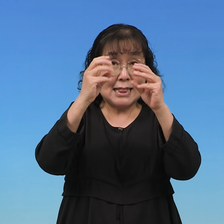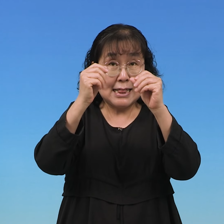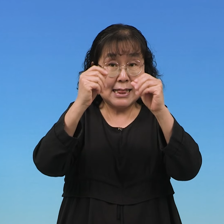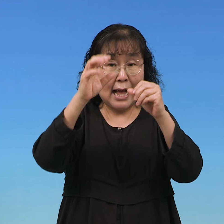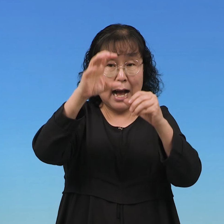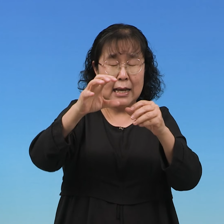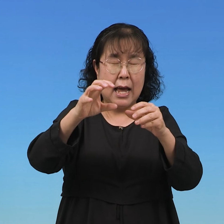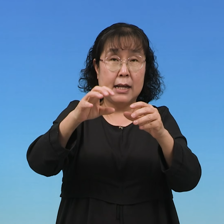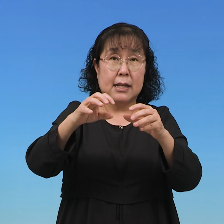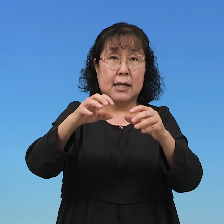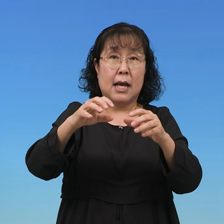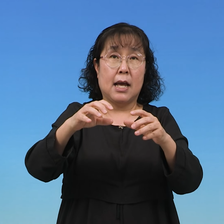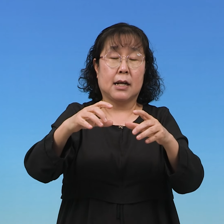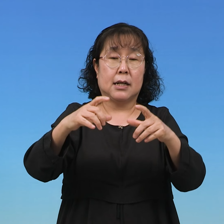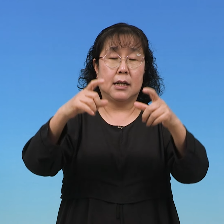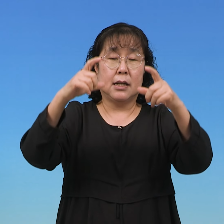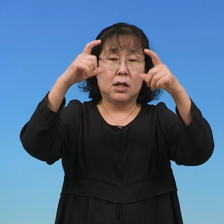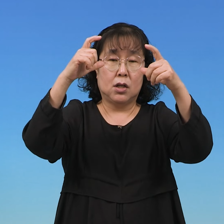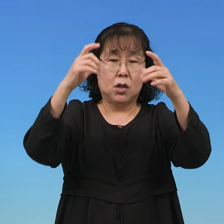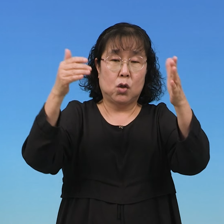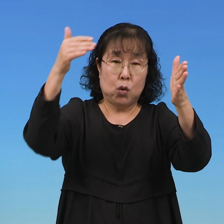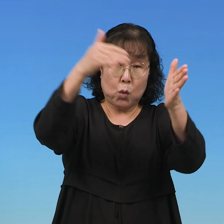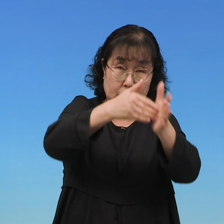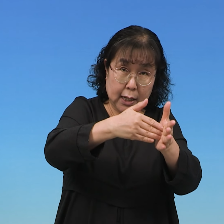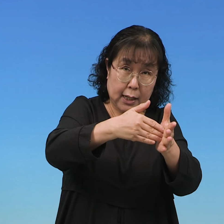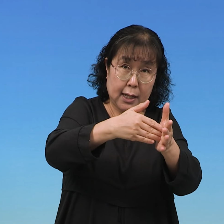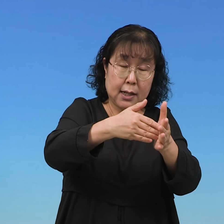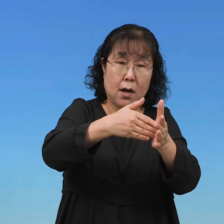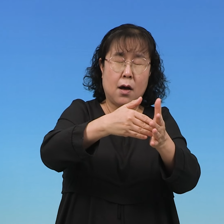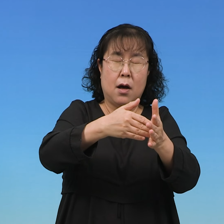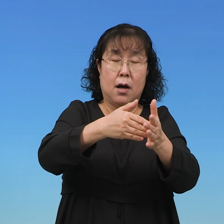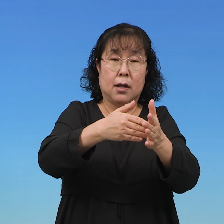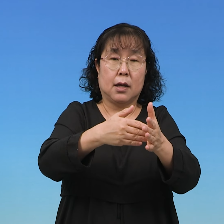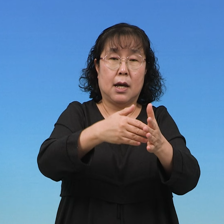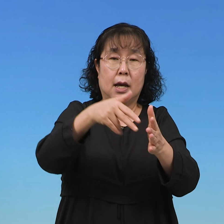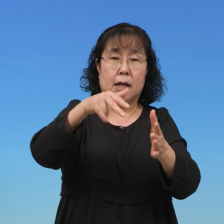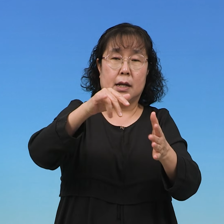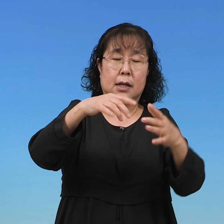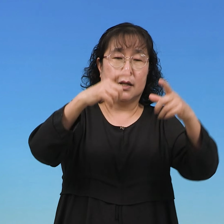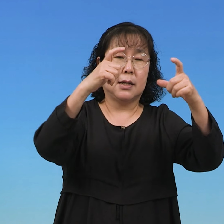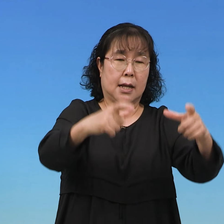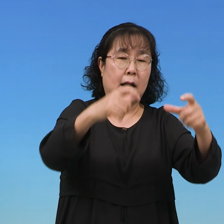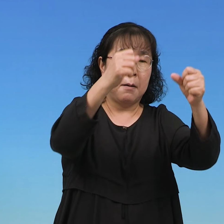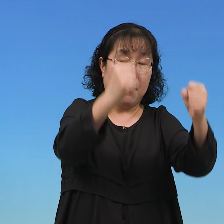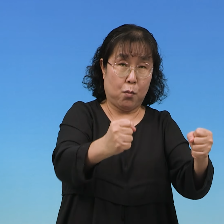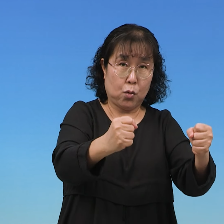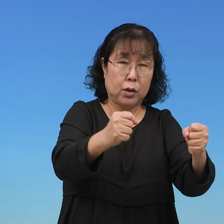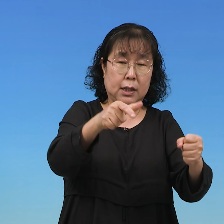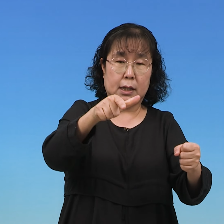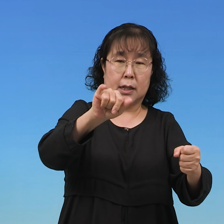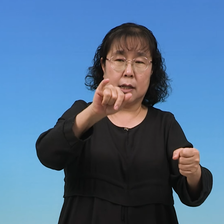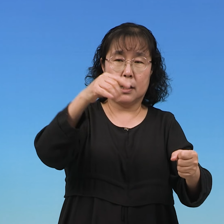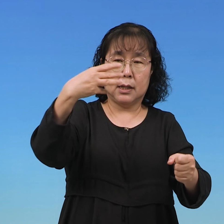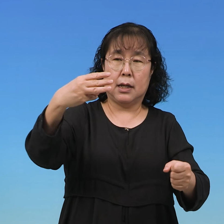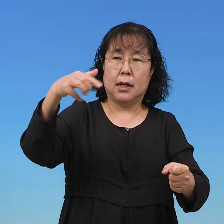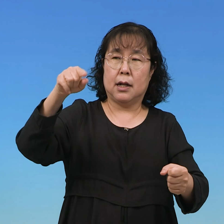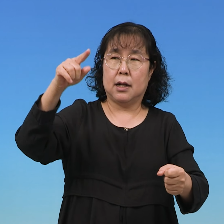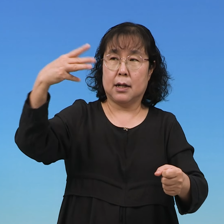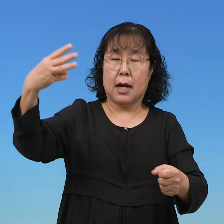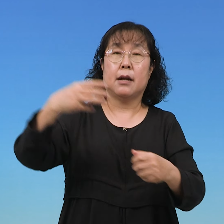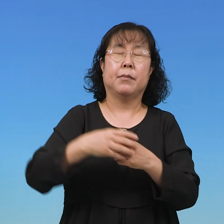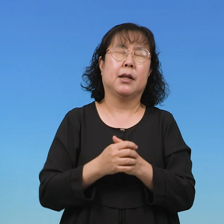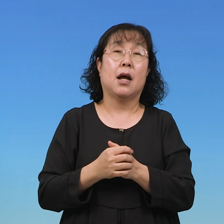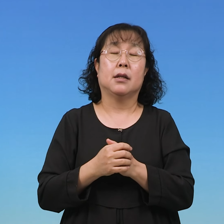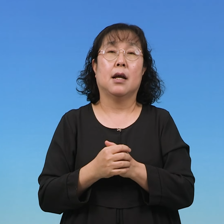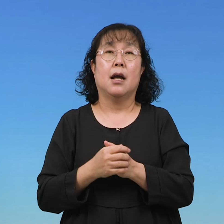먼저 이제 가나안에 도착해서 진을 친 곳이 그게 길갈입니다. 길갈에서 그들이 뭘 했느냐 하니까